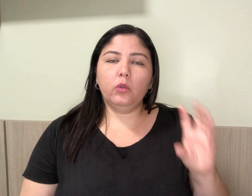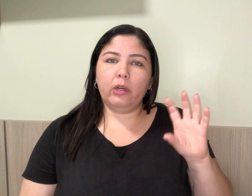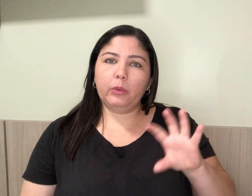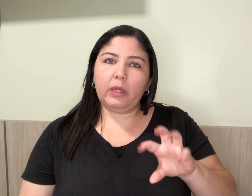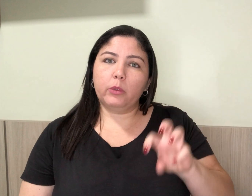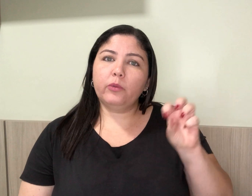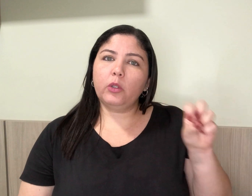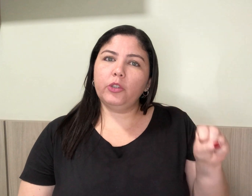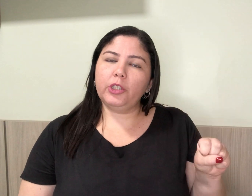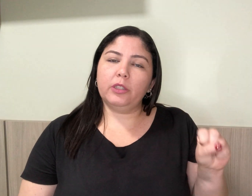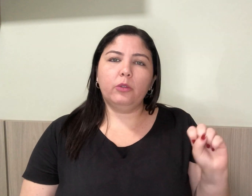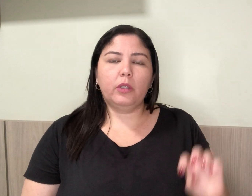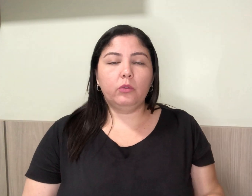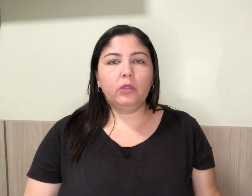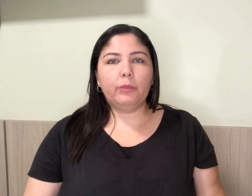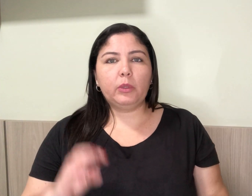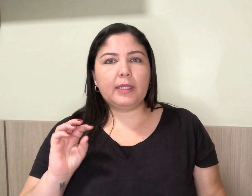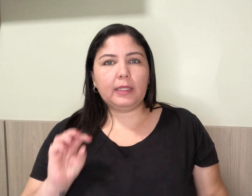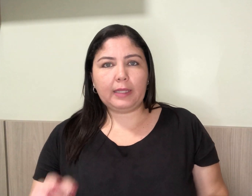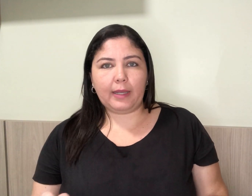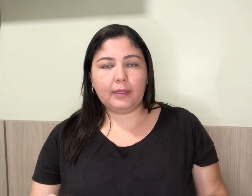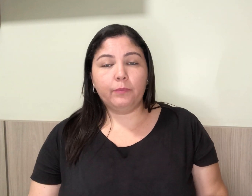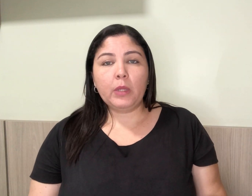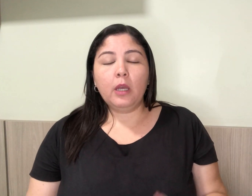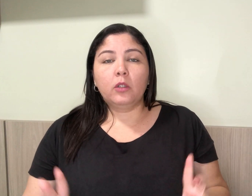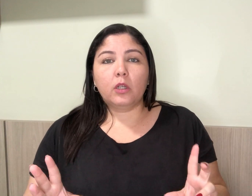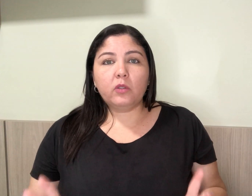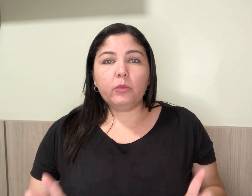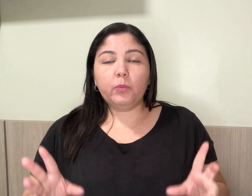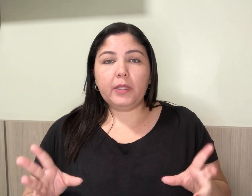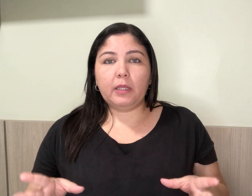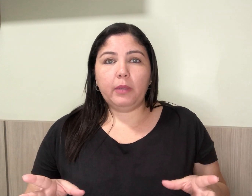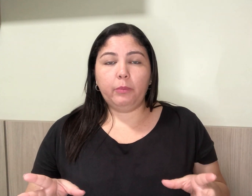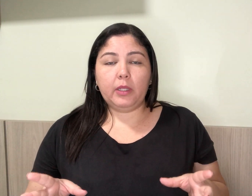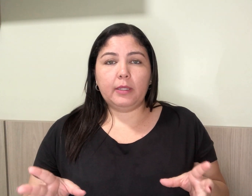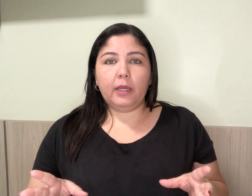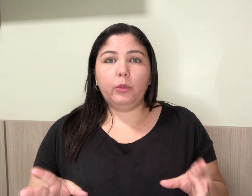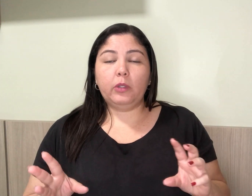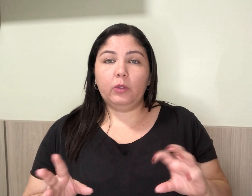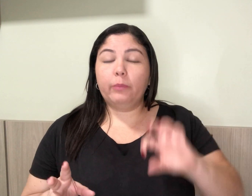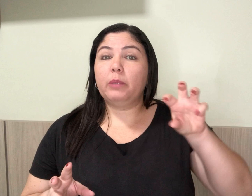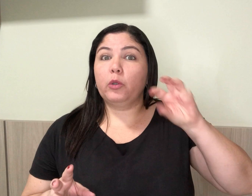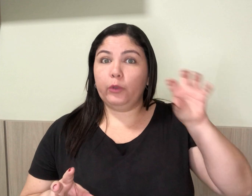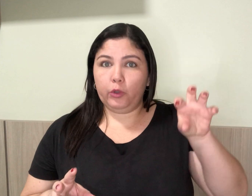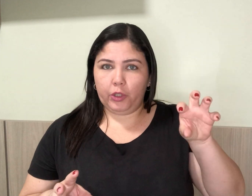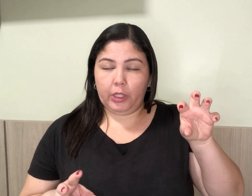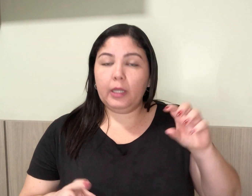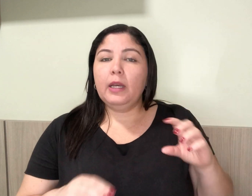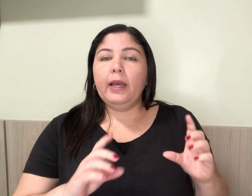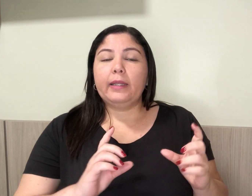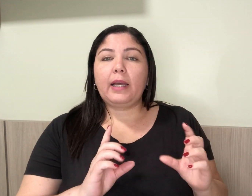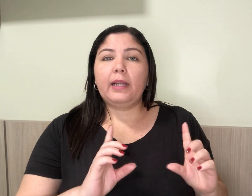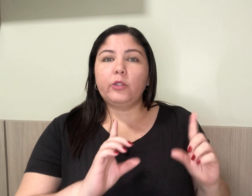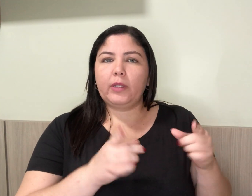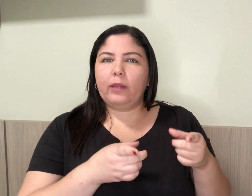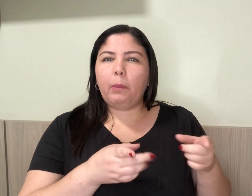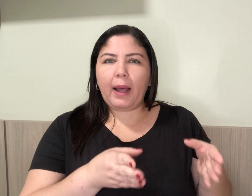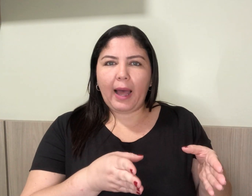campo da morfologia quanto no campo da sintaxe. Nós vamos perceber, por exemplo, no campo da morfologia, está relacionado à